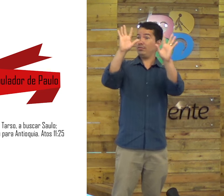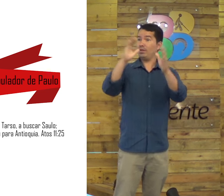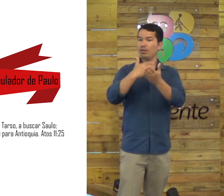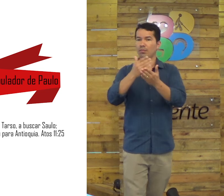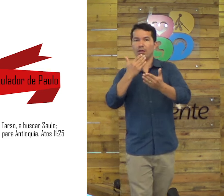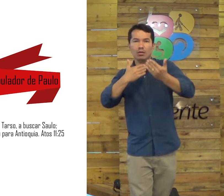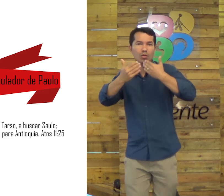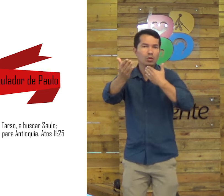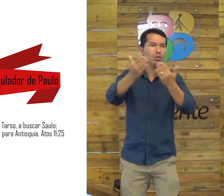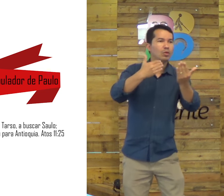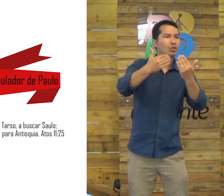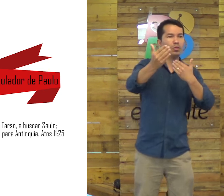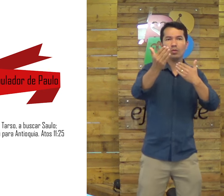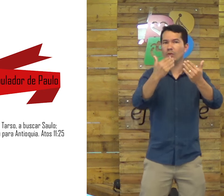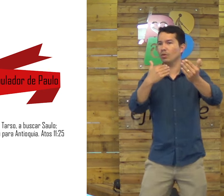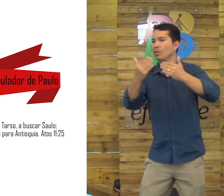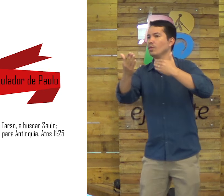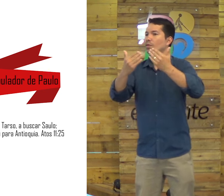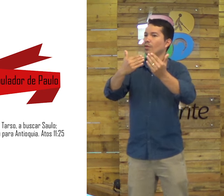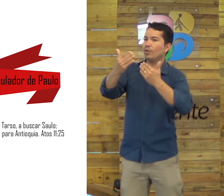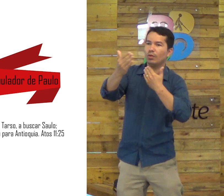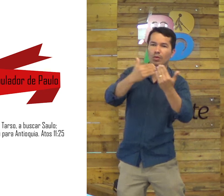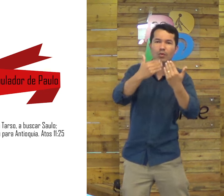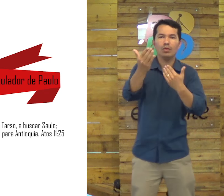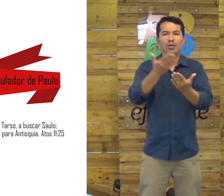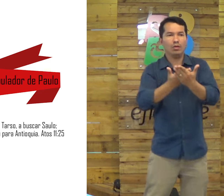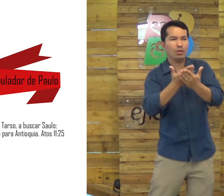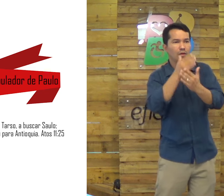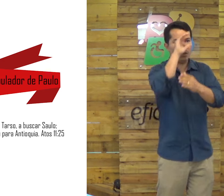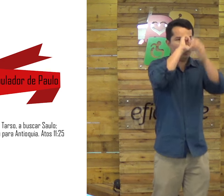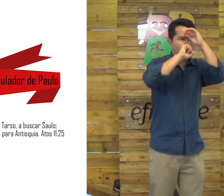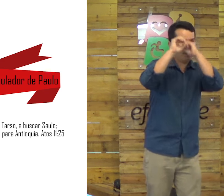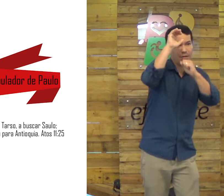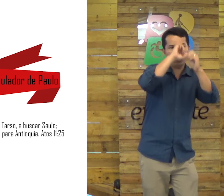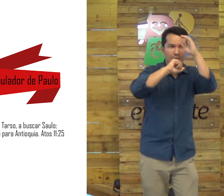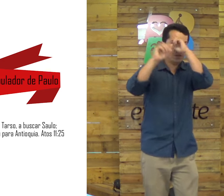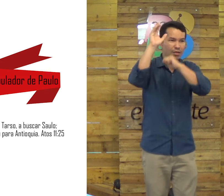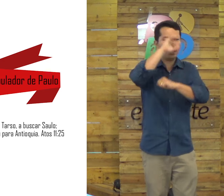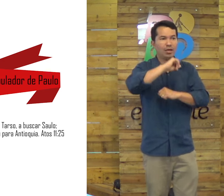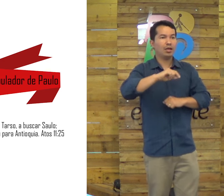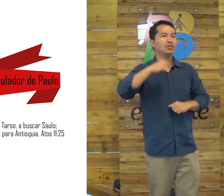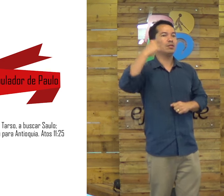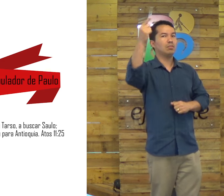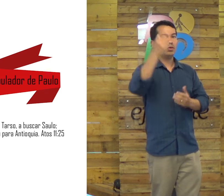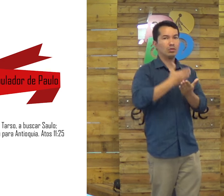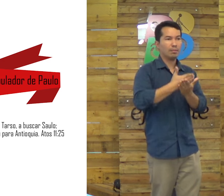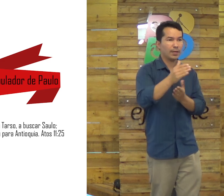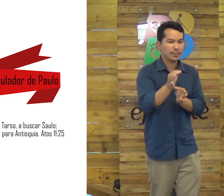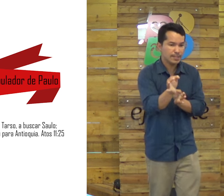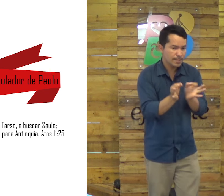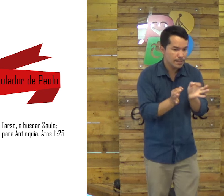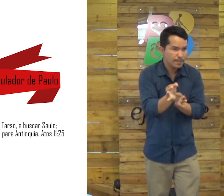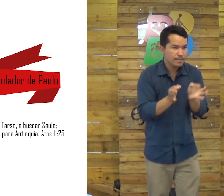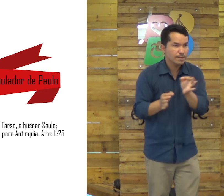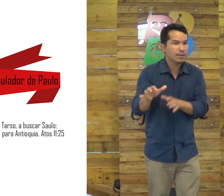Aí, com o aval, né, dos discípulos, os dois conseguiram fazer uma viagem missionária, foram aprender, né,